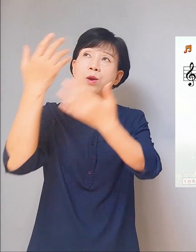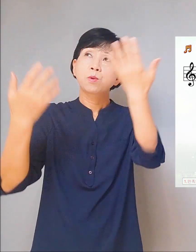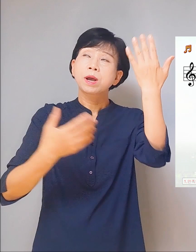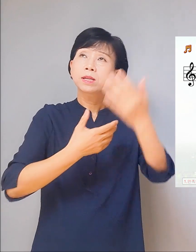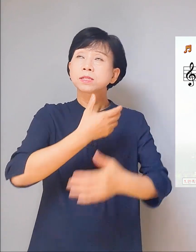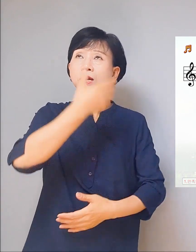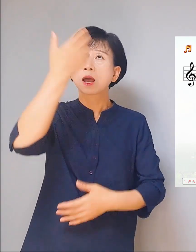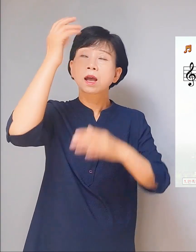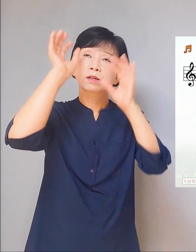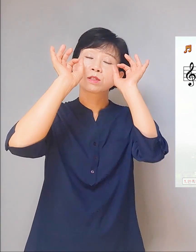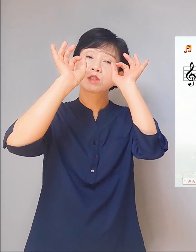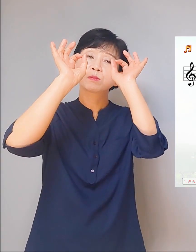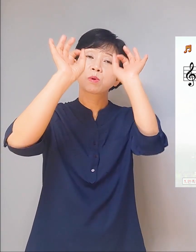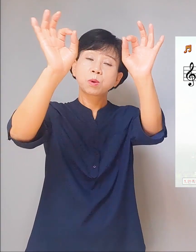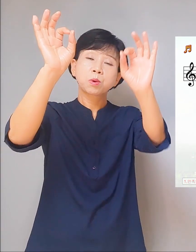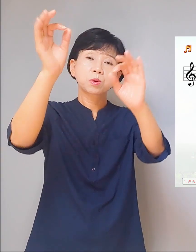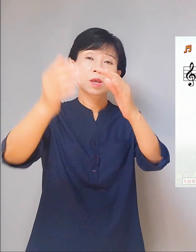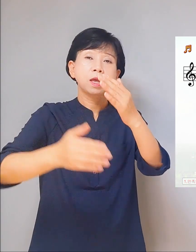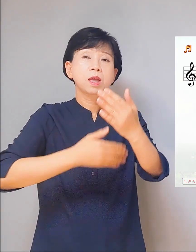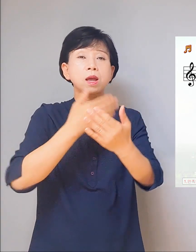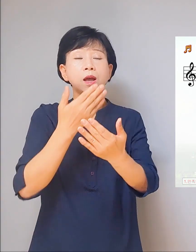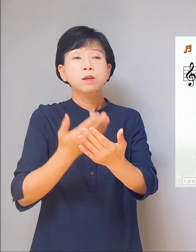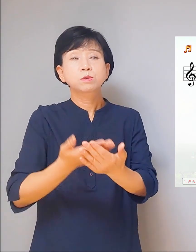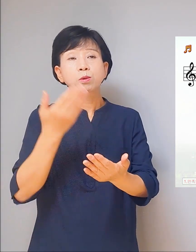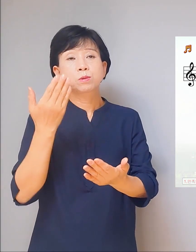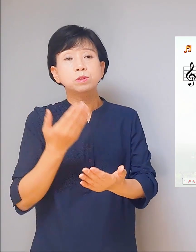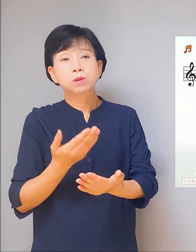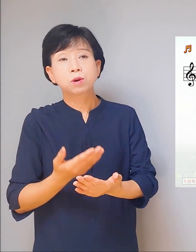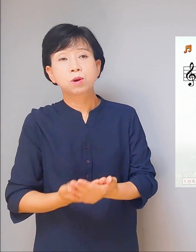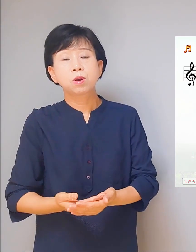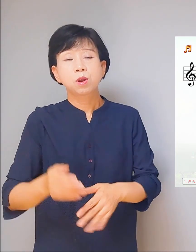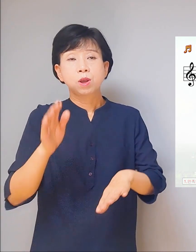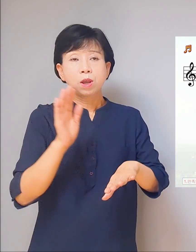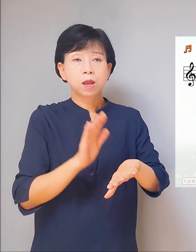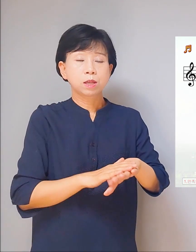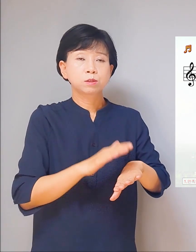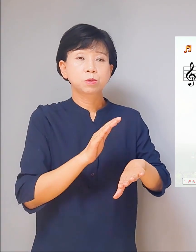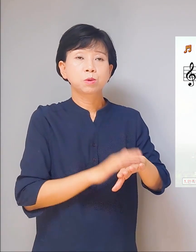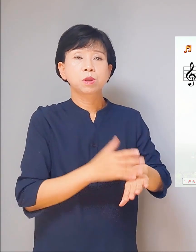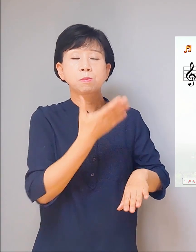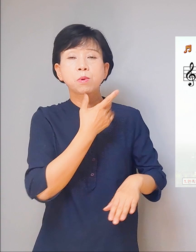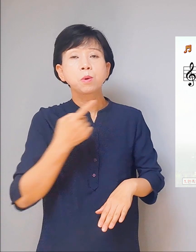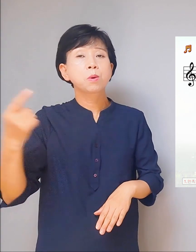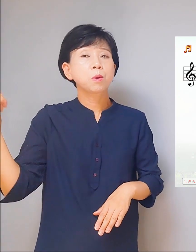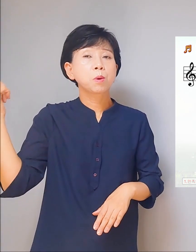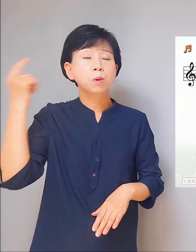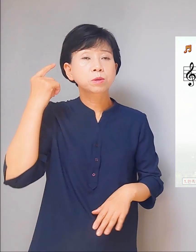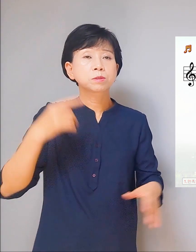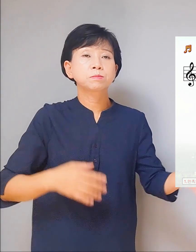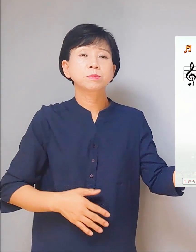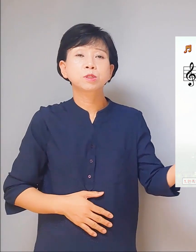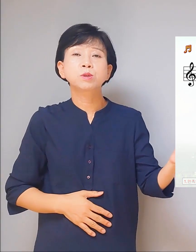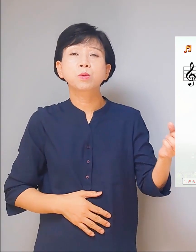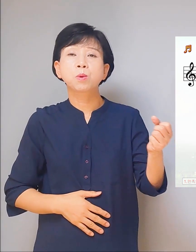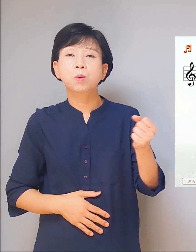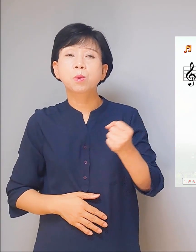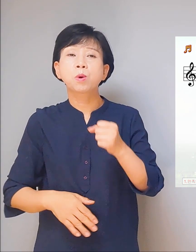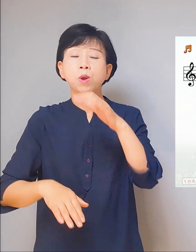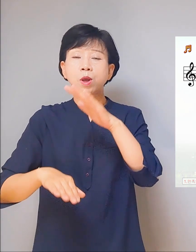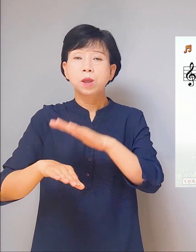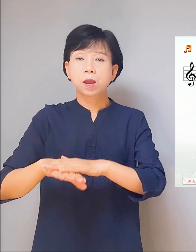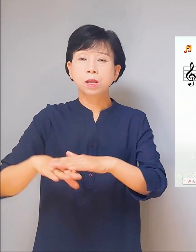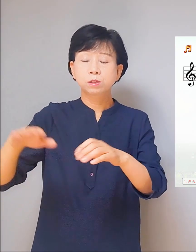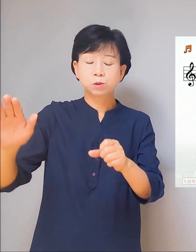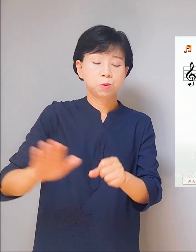구원의 환상을 보게 하소서. 한 손에 복음